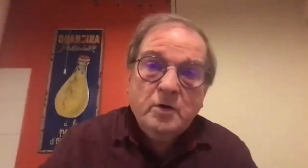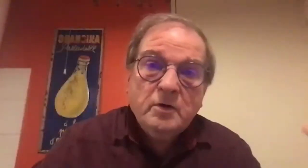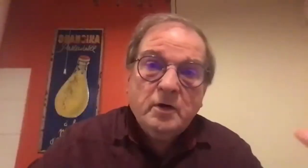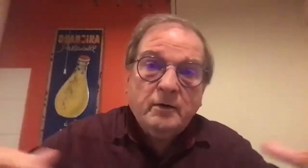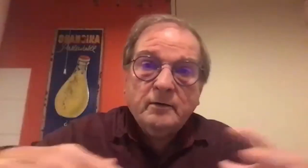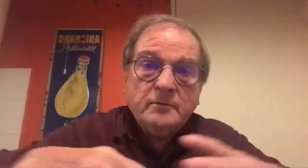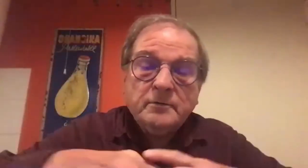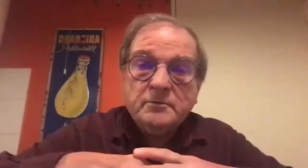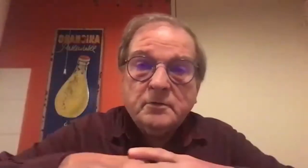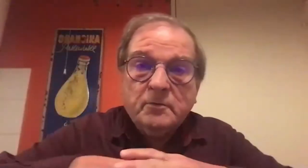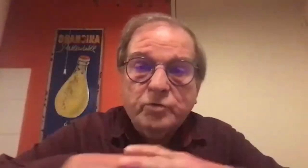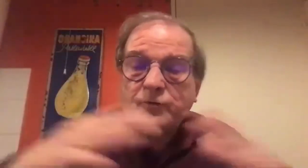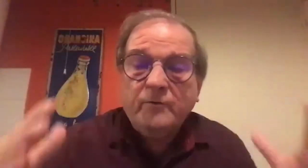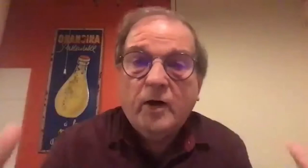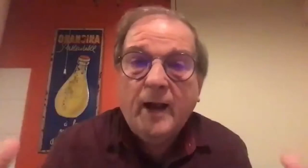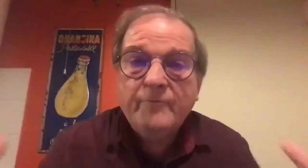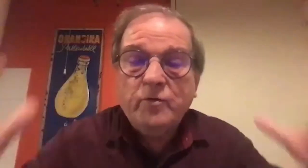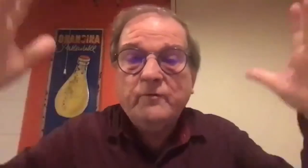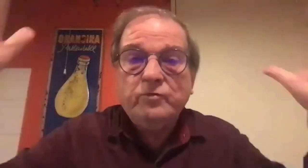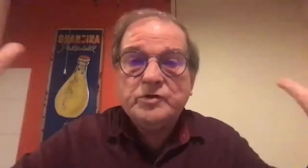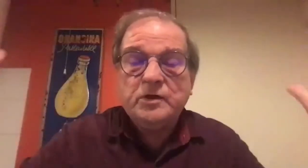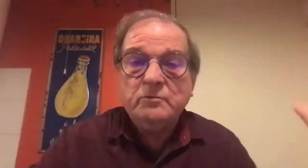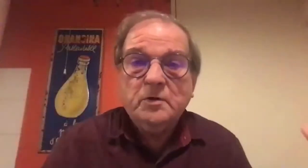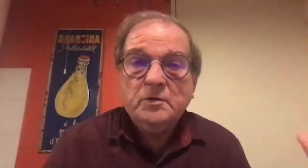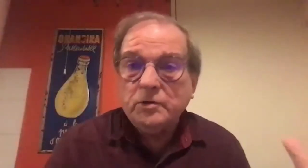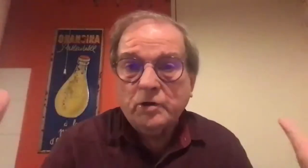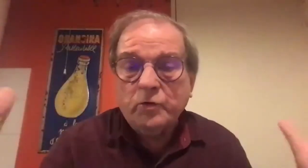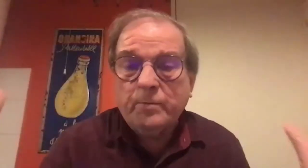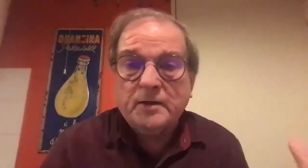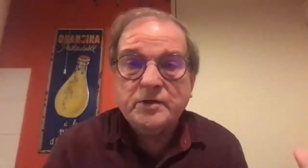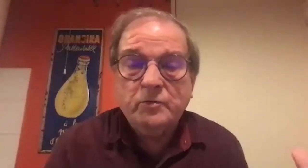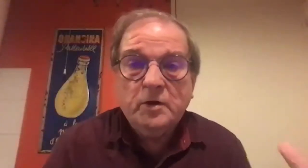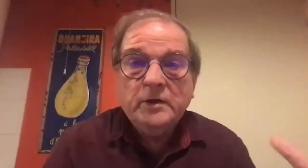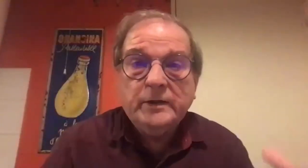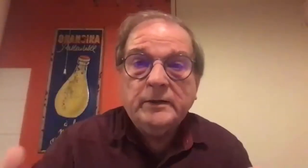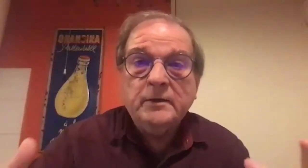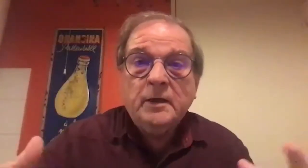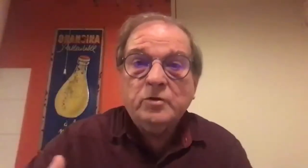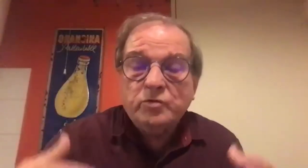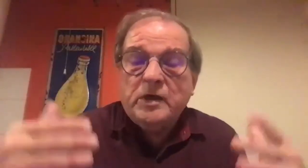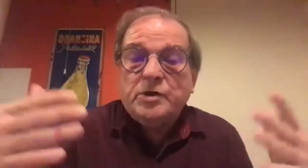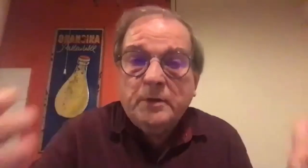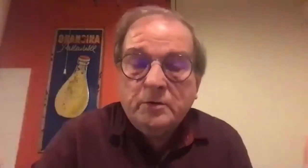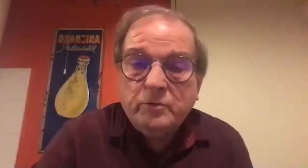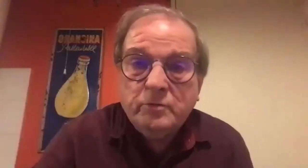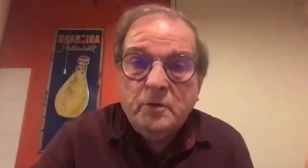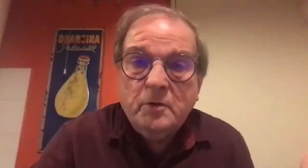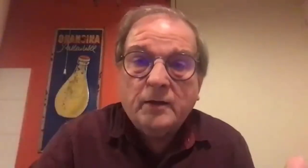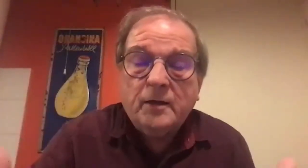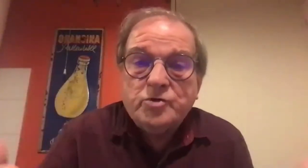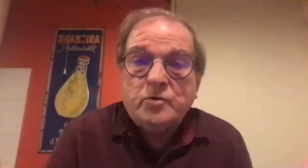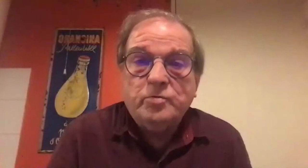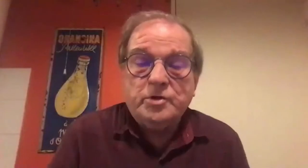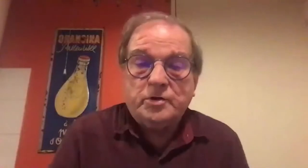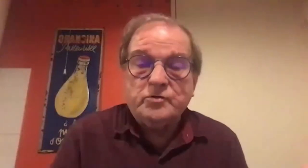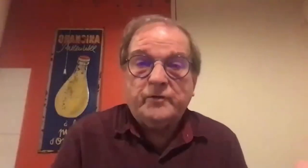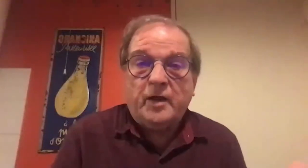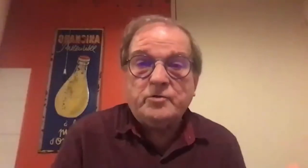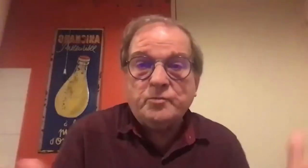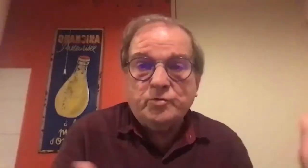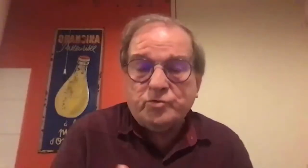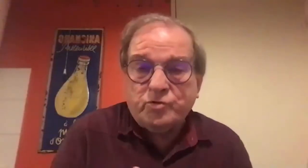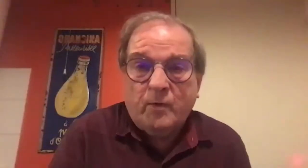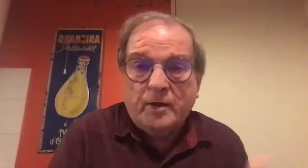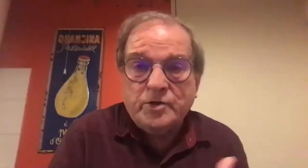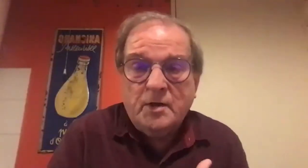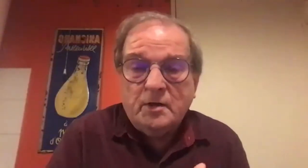quadro muito favorável à Revolução no Brasil, entusiasmando aqueles comunistas